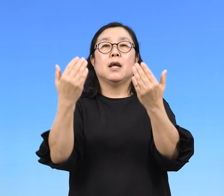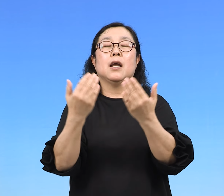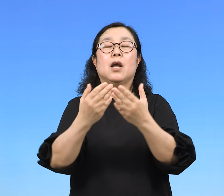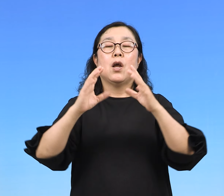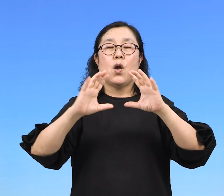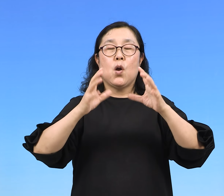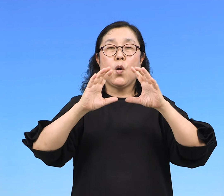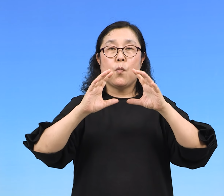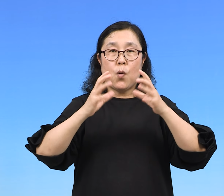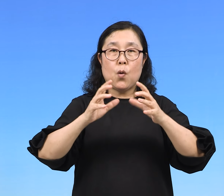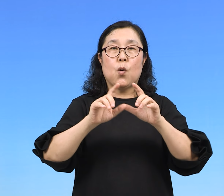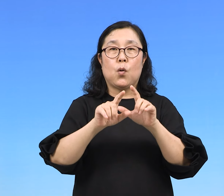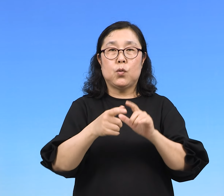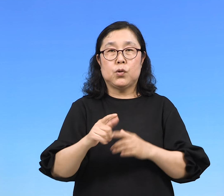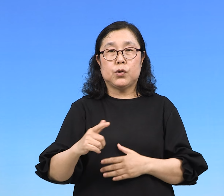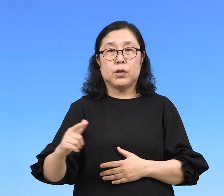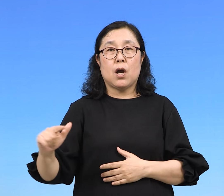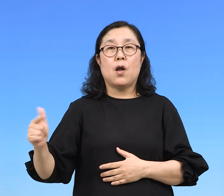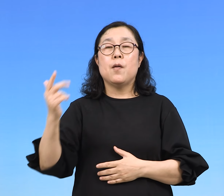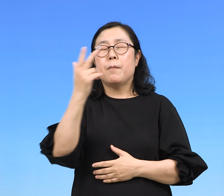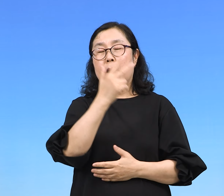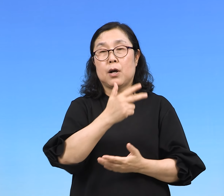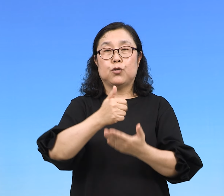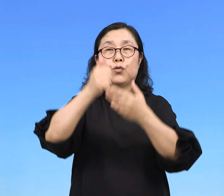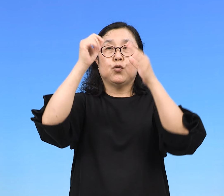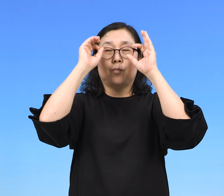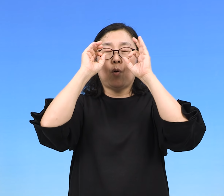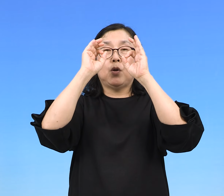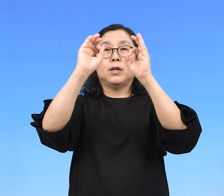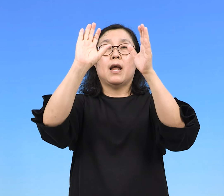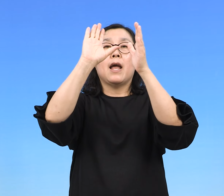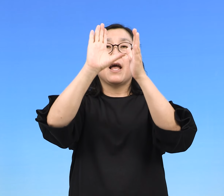모든 열방 주 볼 때까지